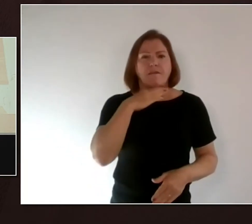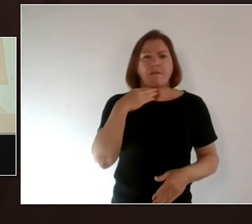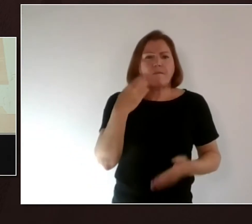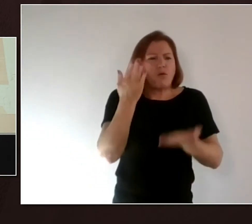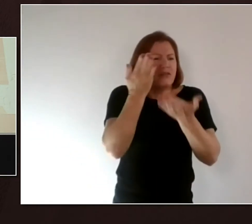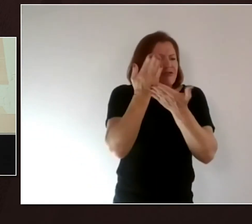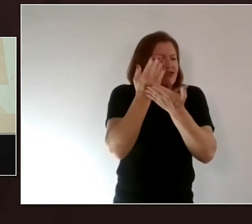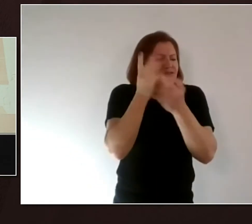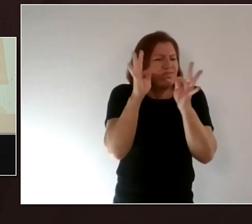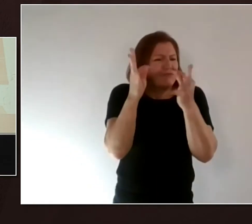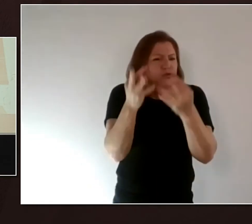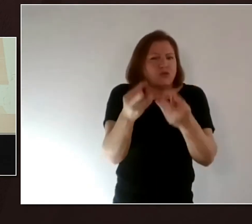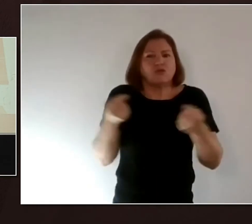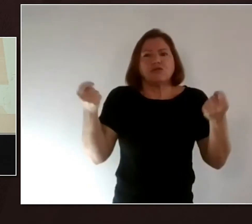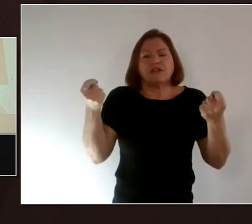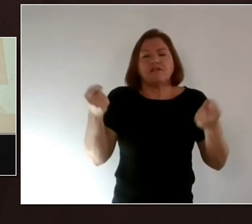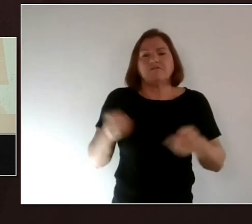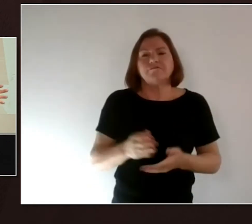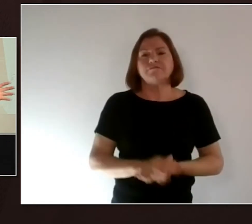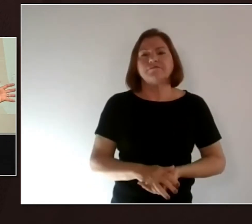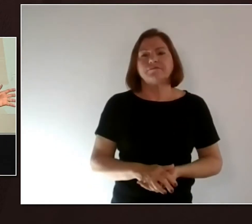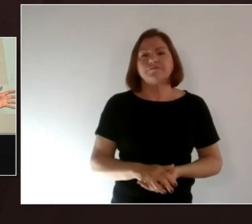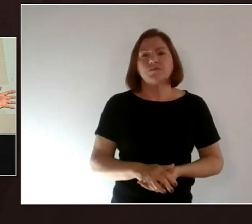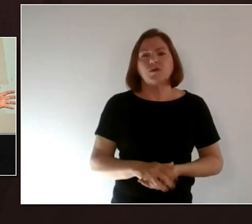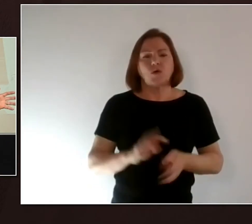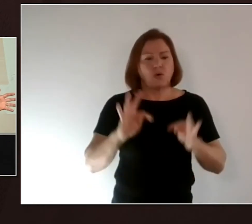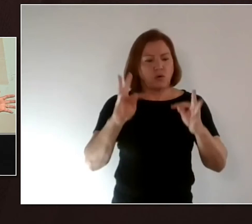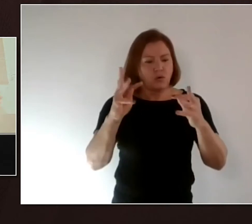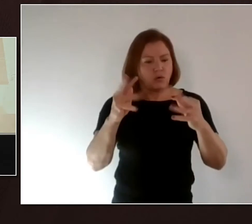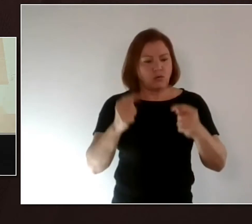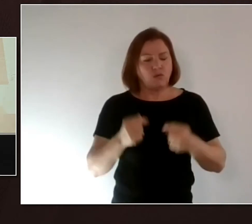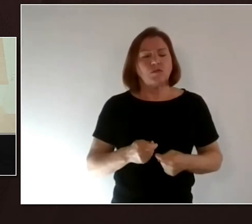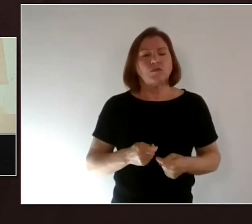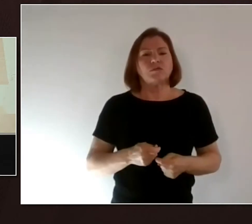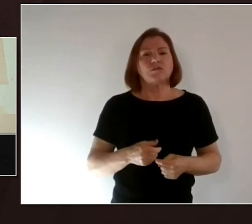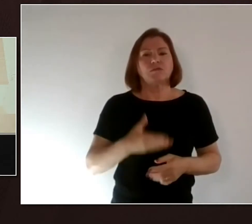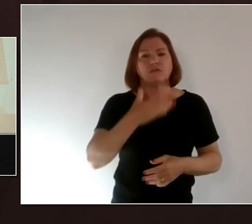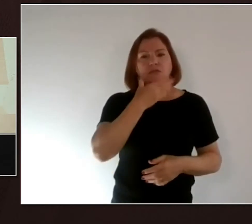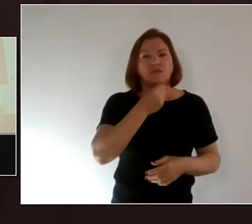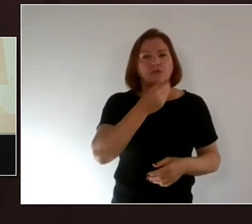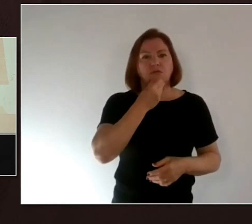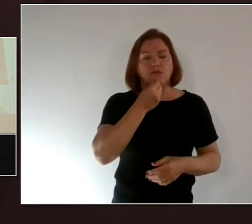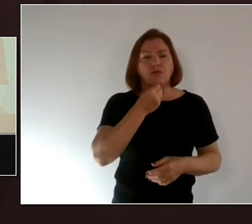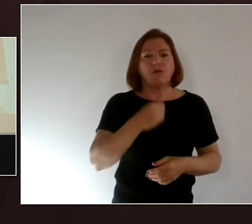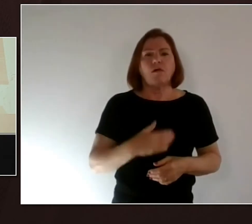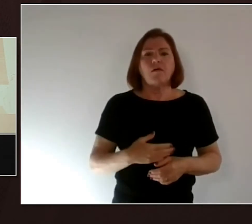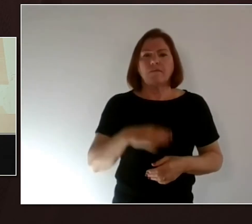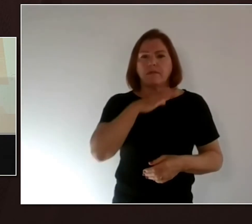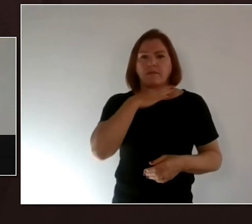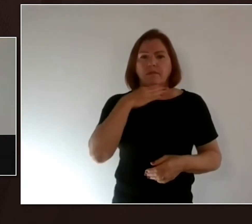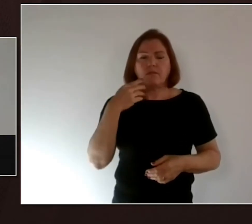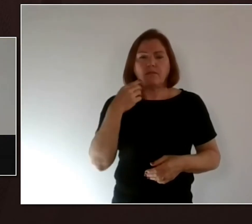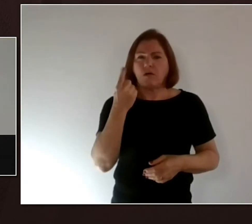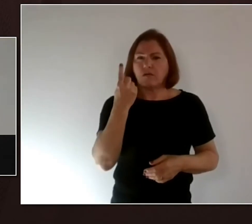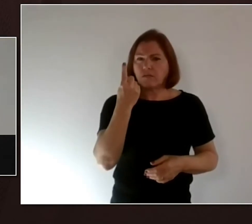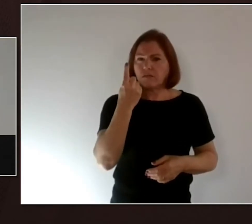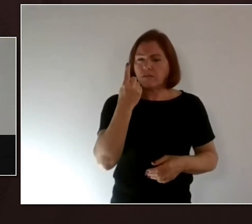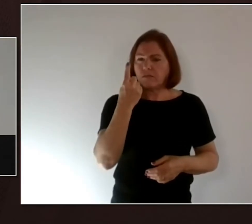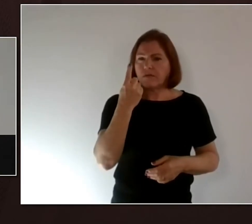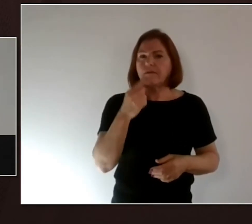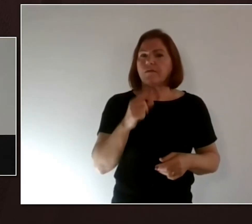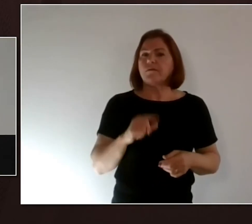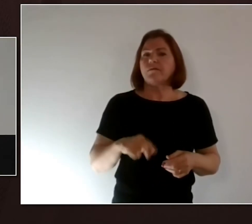definitiva. Porque todo homem, ele morre fisicamente uma vez, não é isso? Enquanto vive aqui na